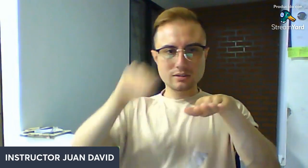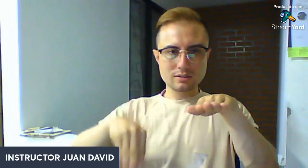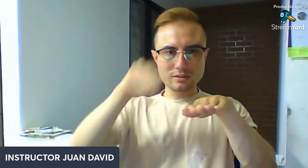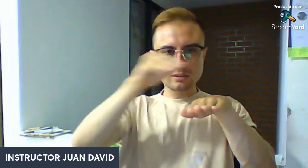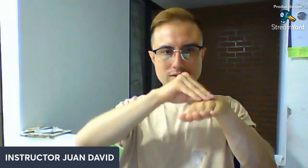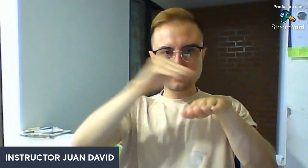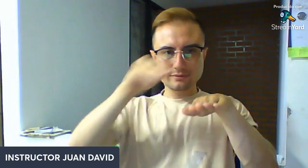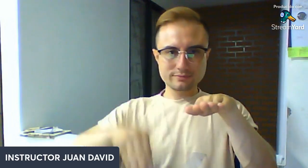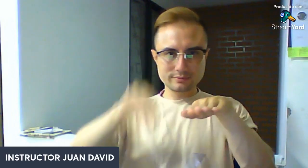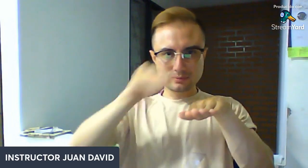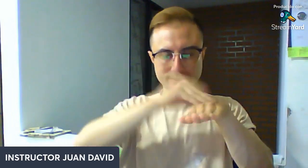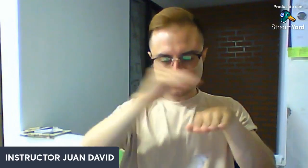los acuáticos, ¿sí?